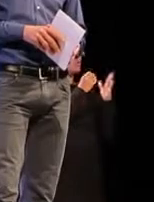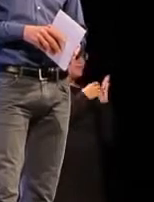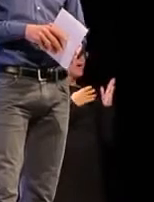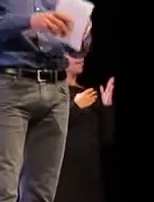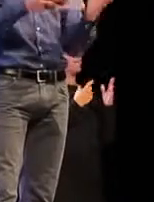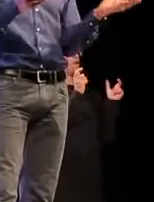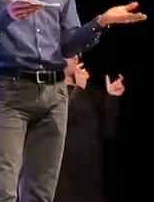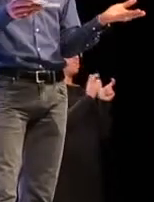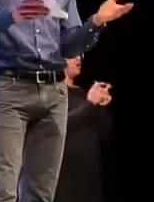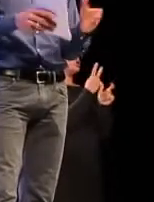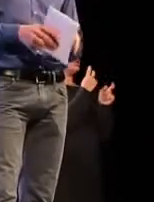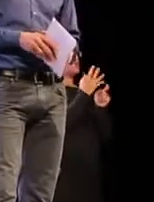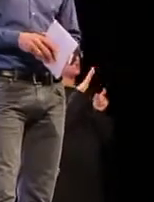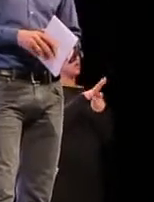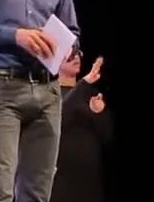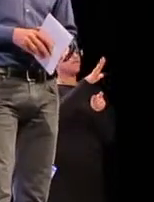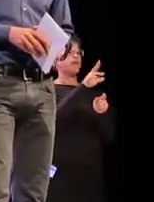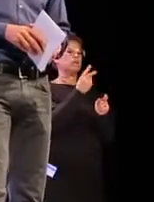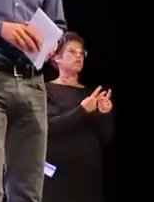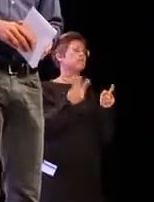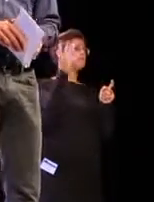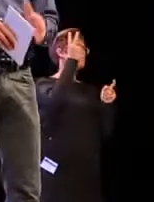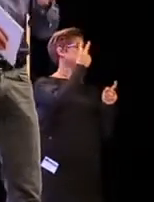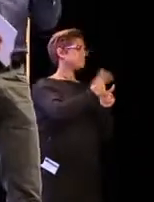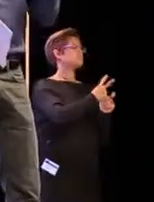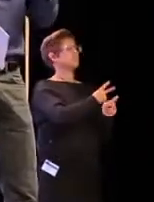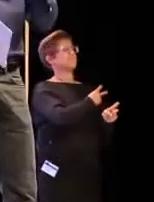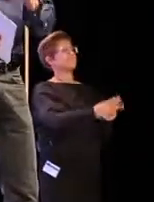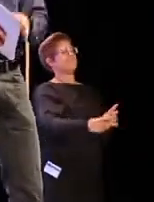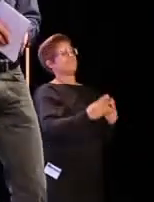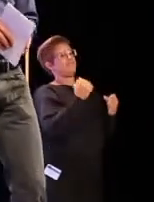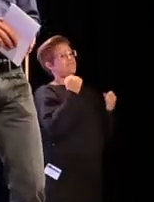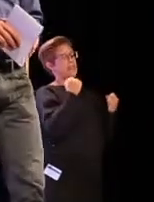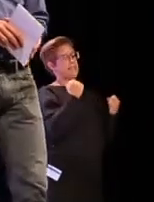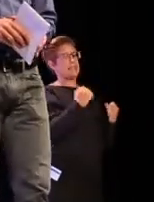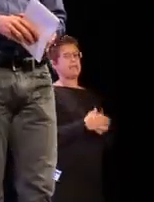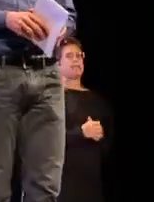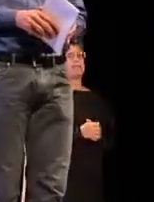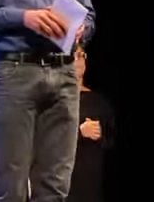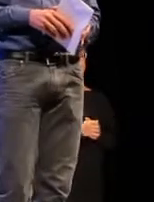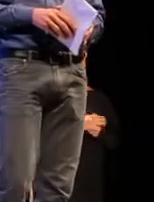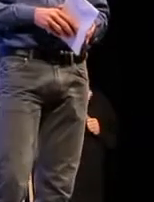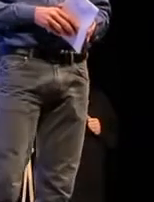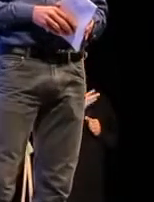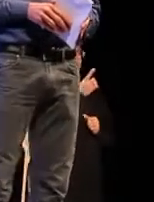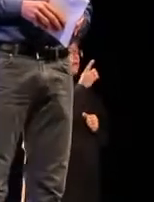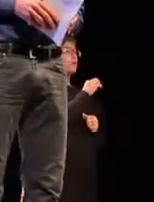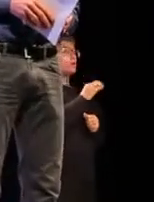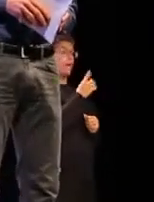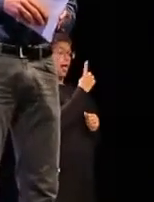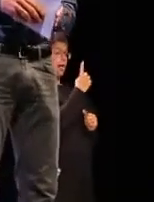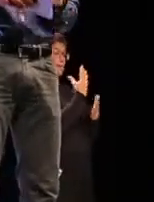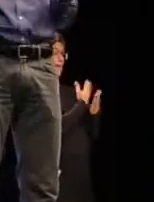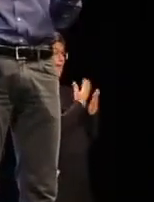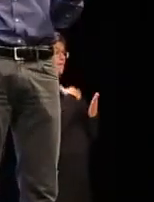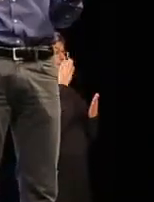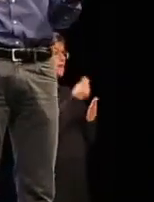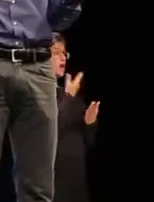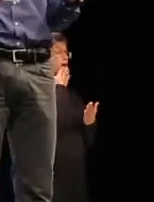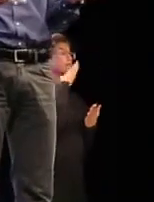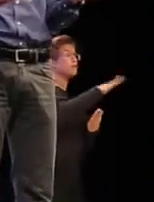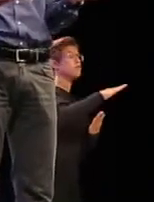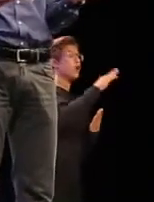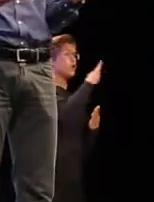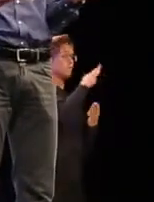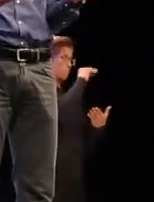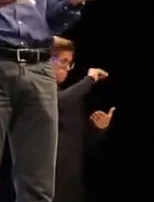2015. De löften som ligger på bordet nu när det gäller utsläppsminskningar, datumet gick ut igår, 101 länder har levererat. Och man ska säga två